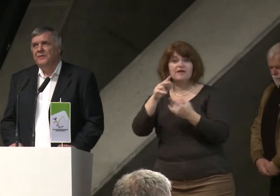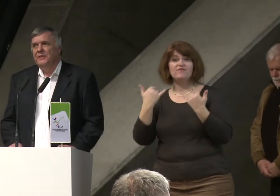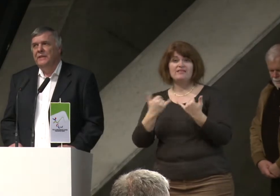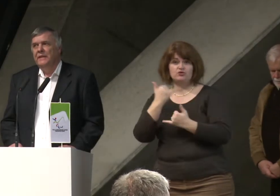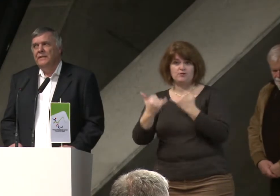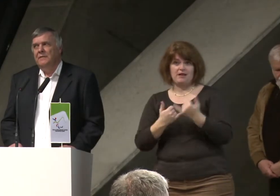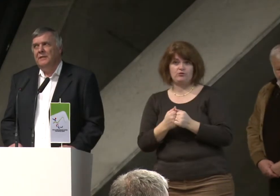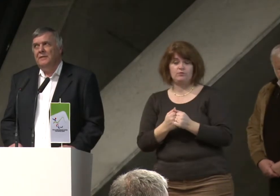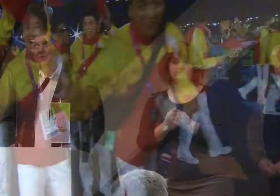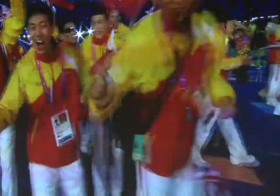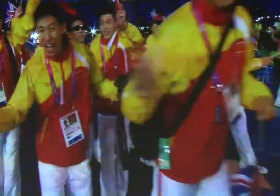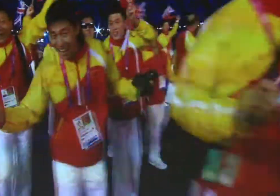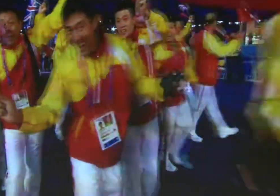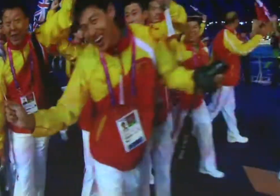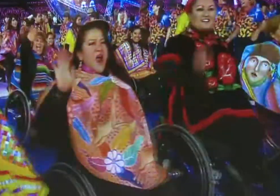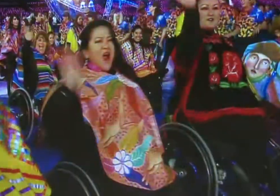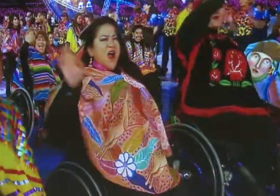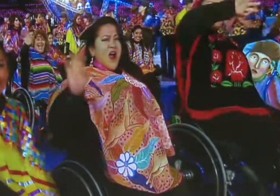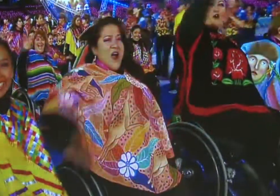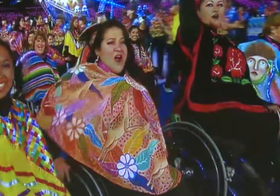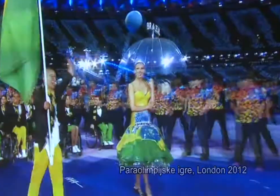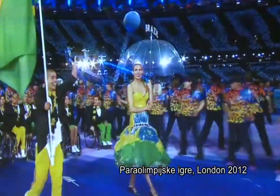letu. Seveda